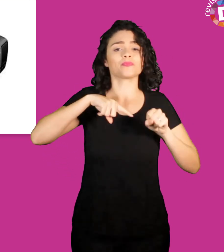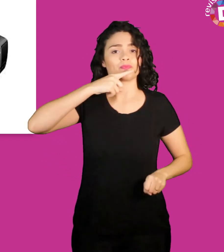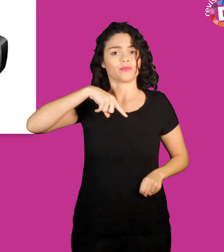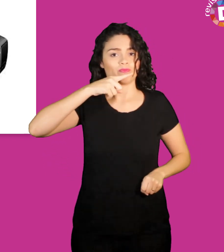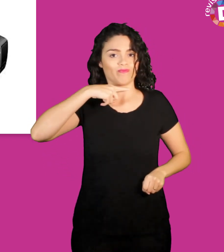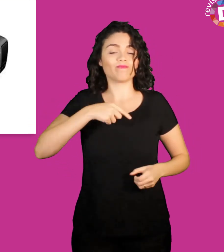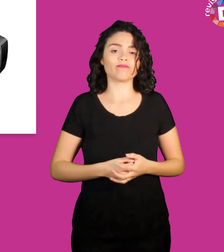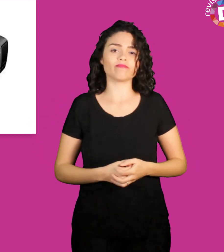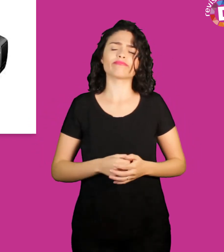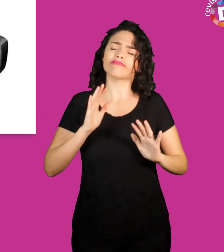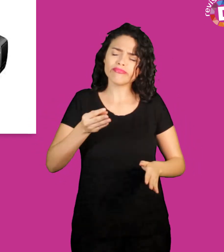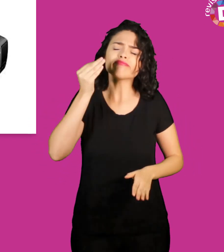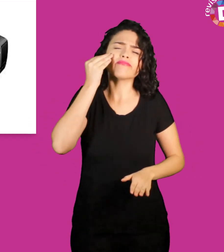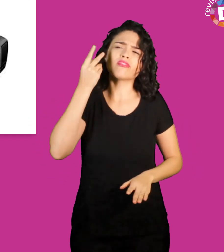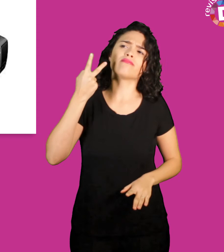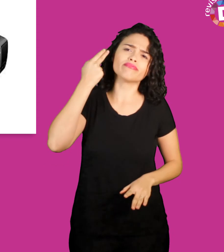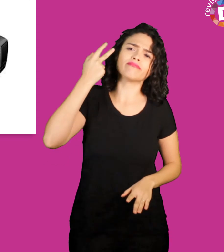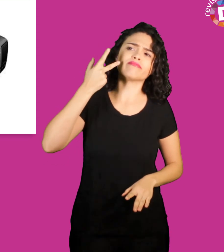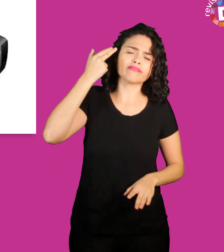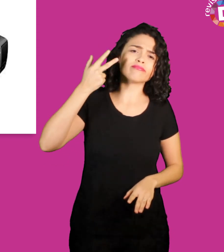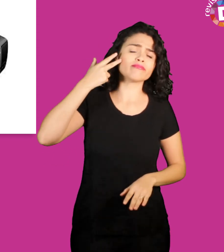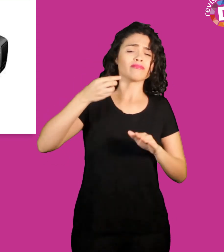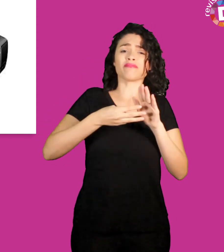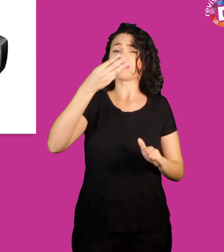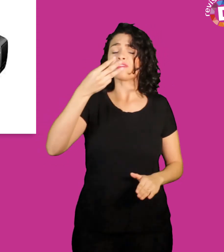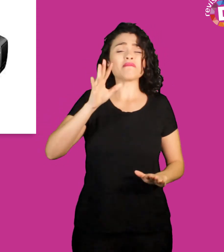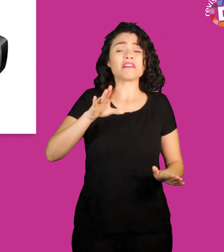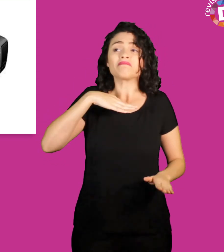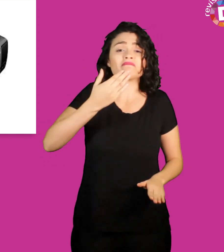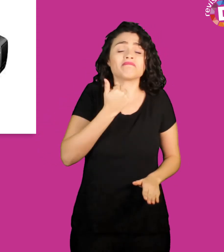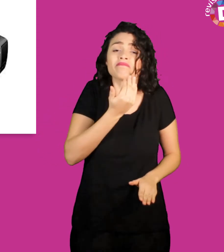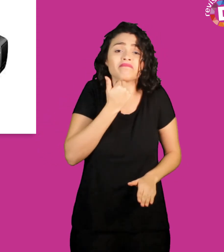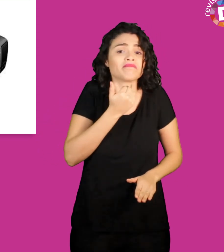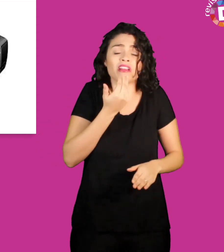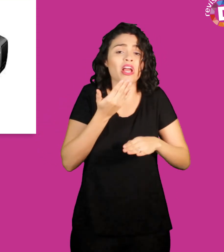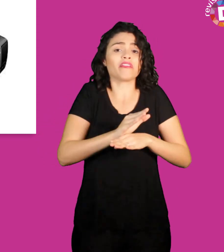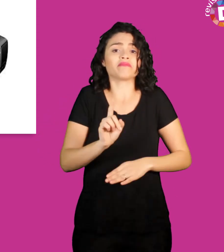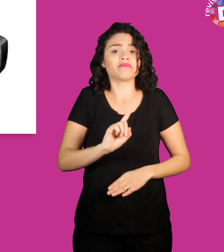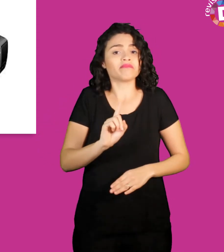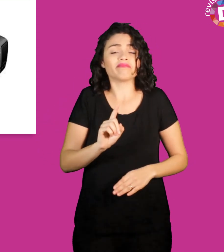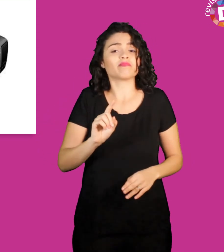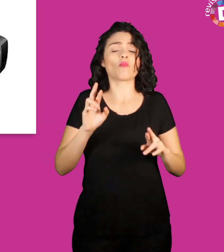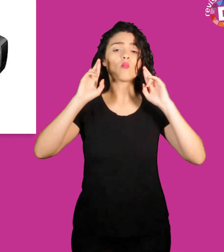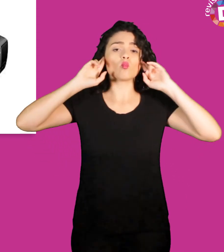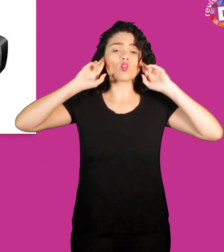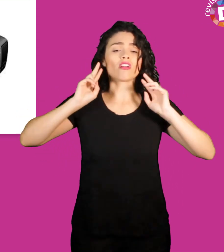havia feito três cirurgias de reconstrução sem sucesso por causa da deficiência só conseguiu